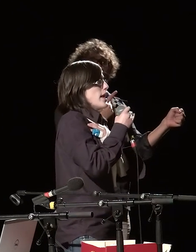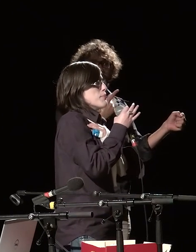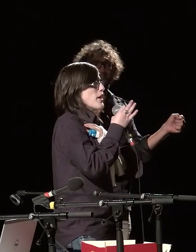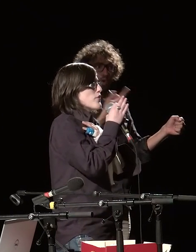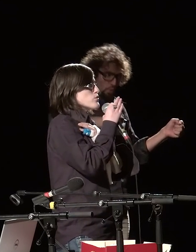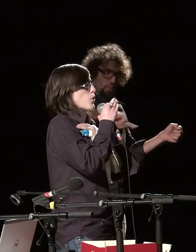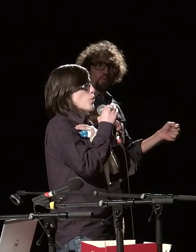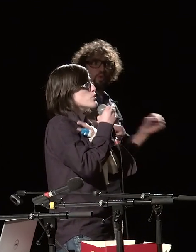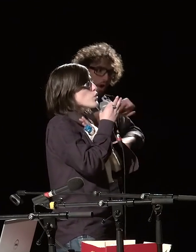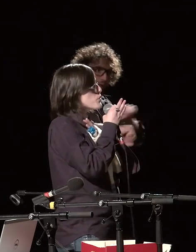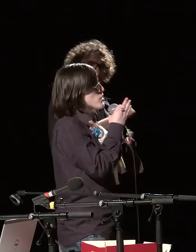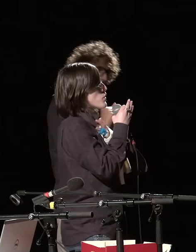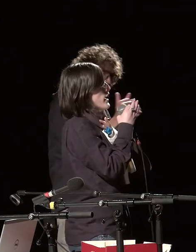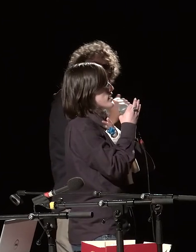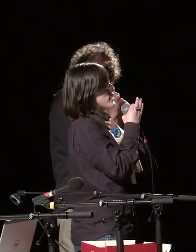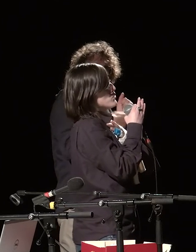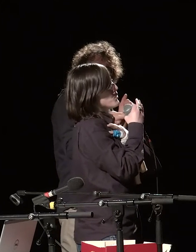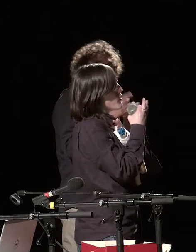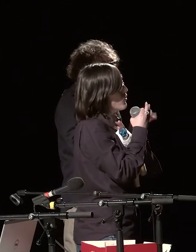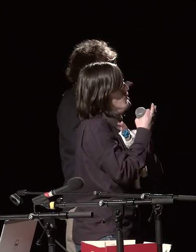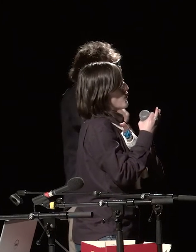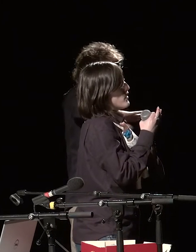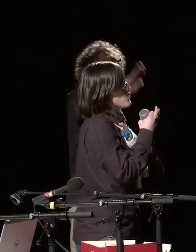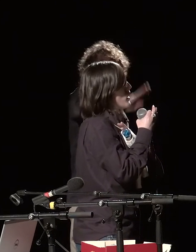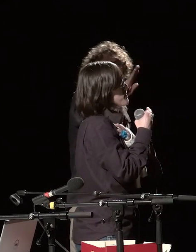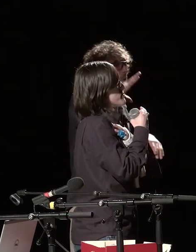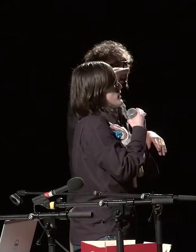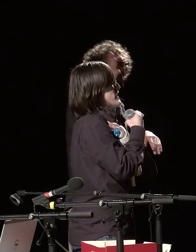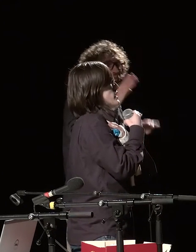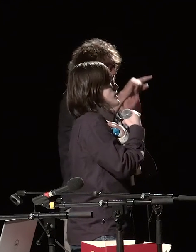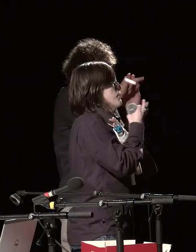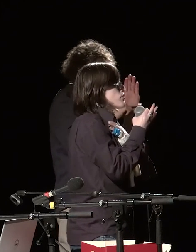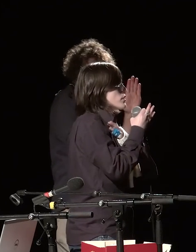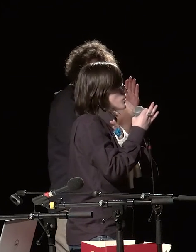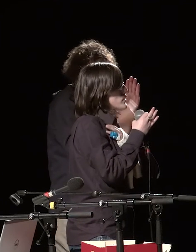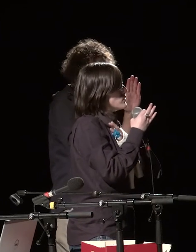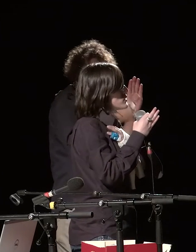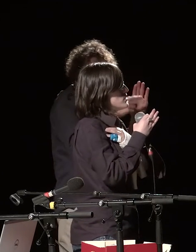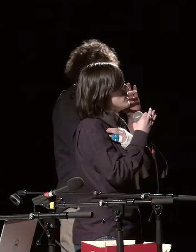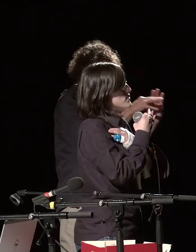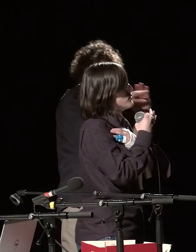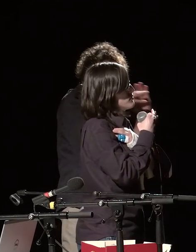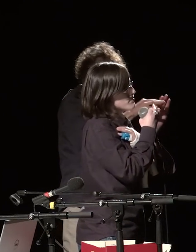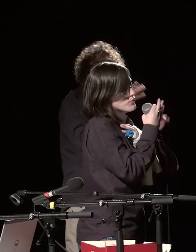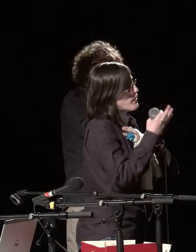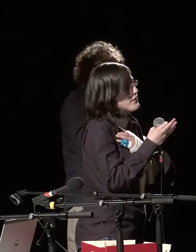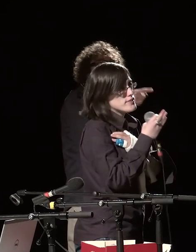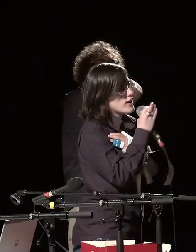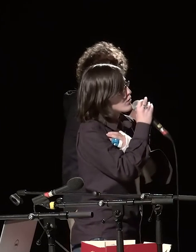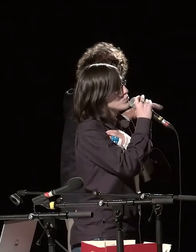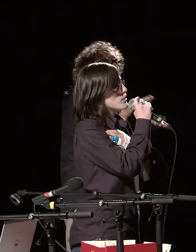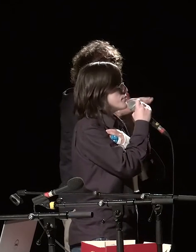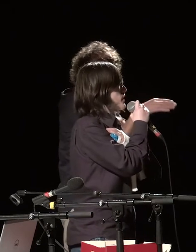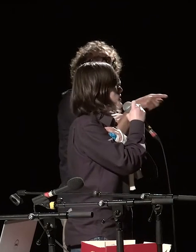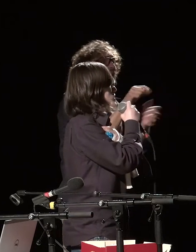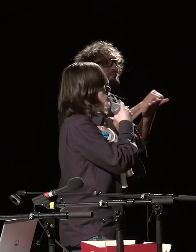d'accord. Mais en fait, on aura toujours besoin de règles et de moments où on va devoir taper sur les doigts des gens qui font pas la vaisselle